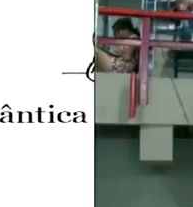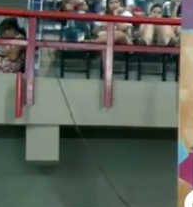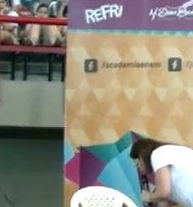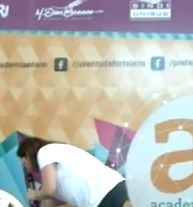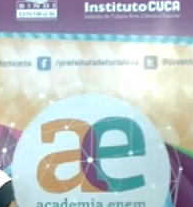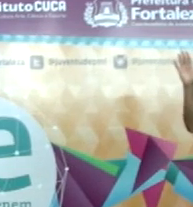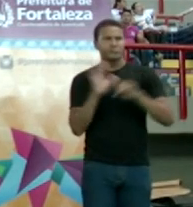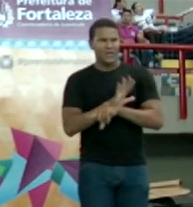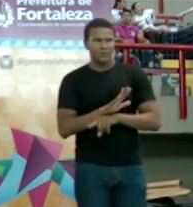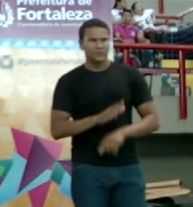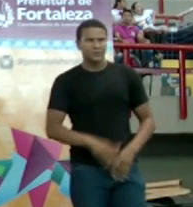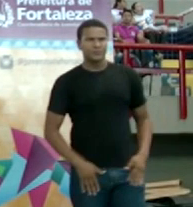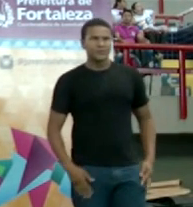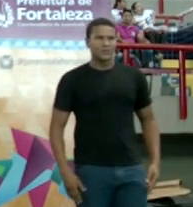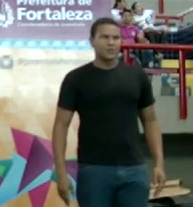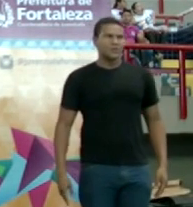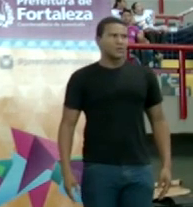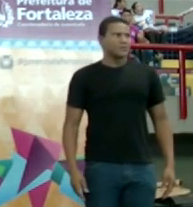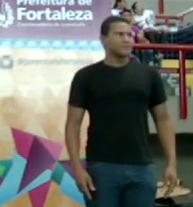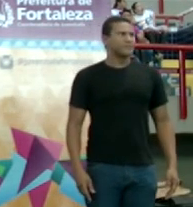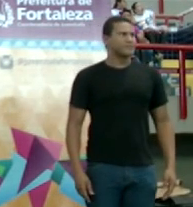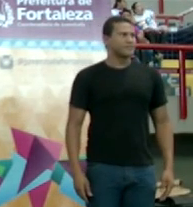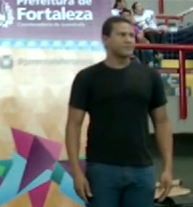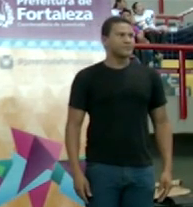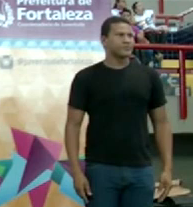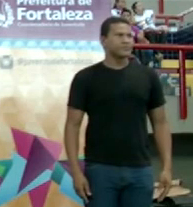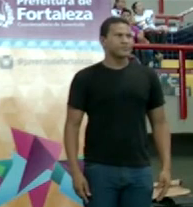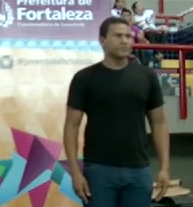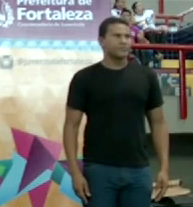essa. O que